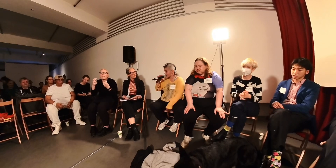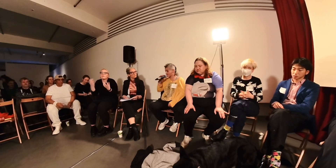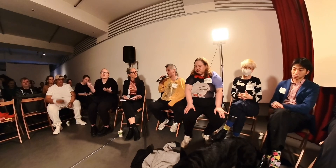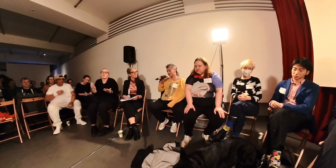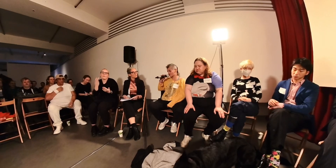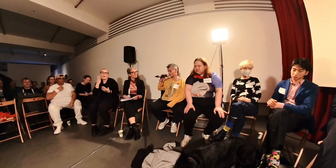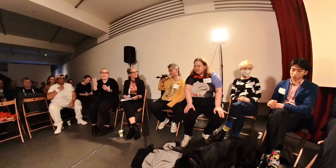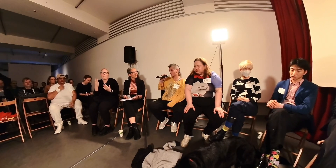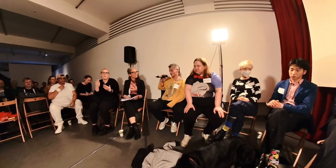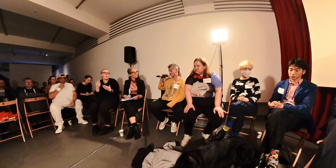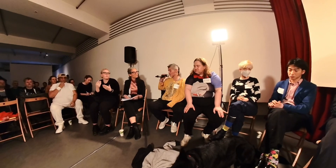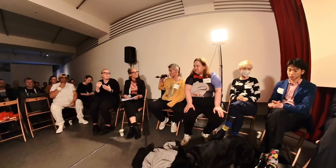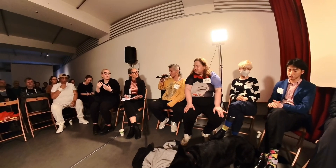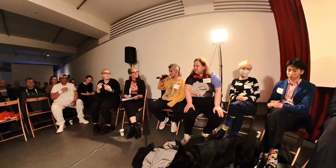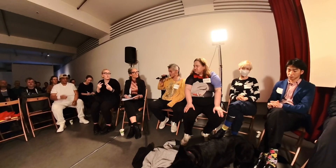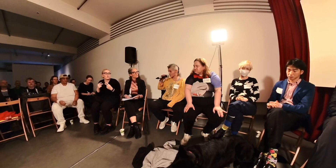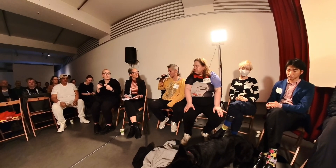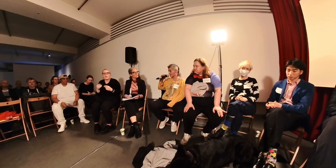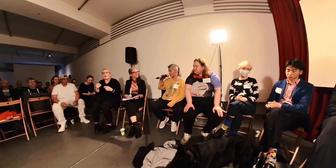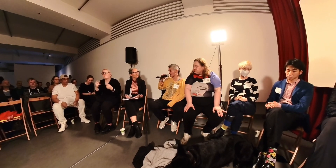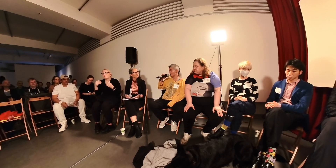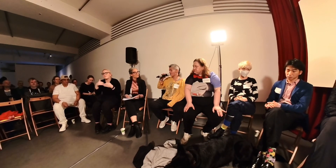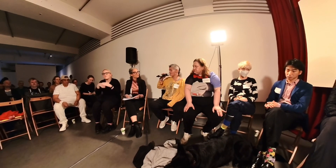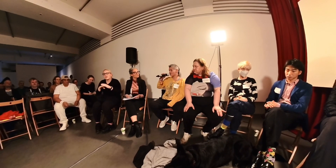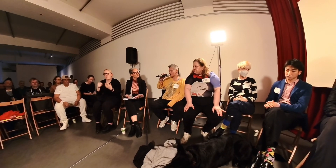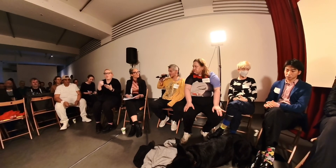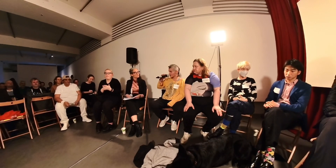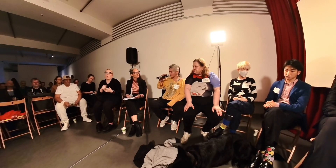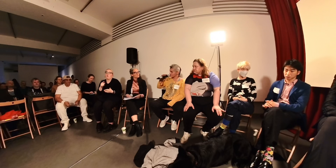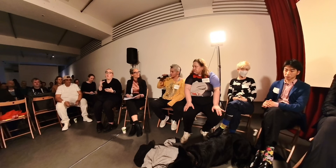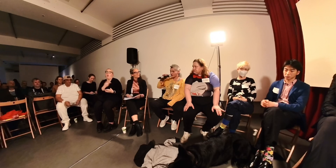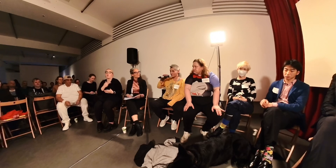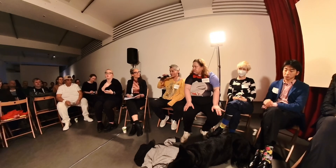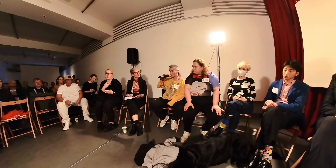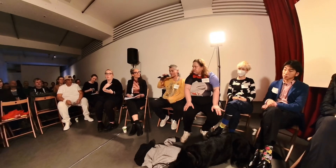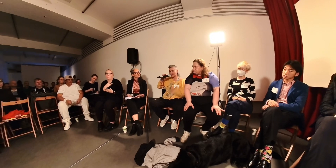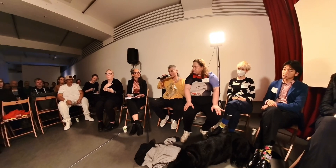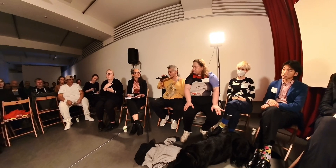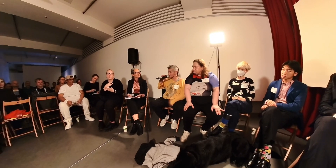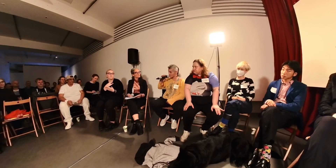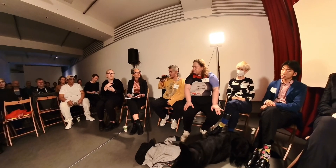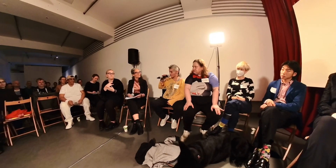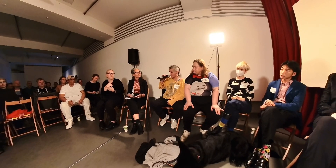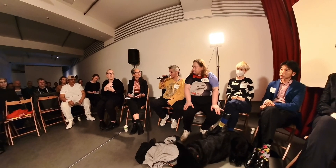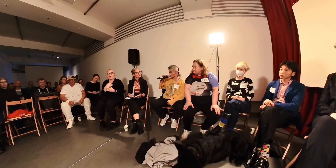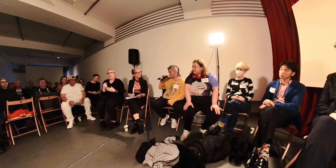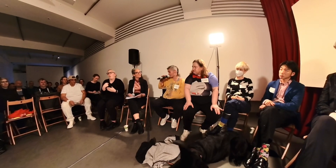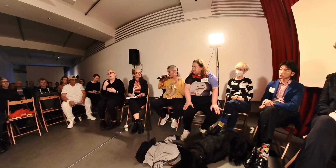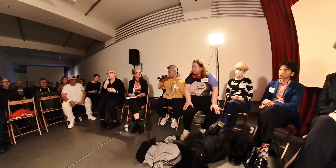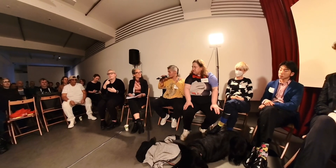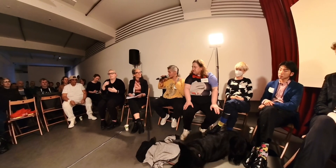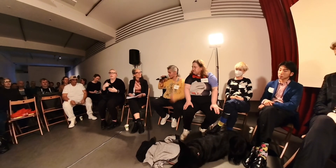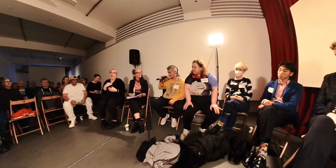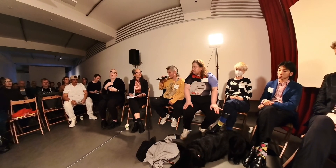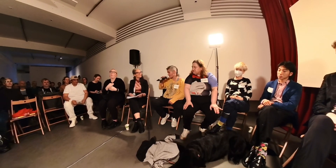videa nějaký mají sílu v tom, že jsou hrozně osobní a my neradi jako říkáme a nebo děláme ze sebe chudáky a to.